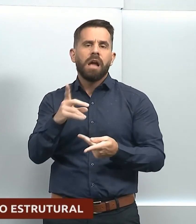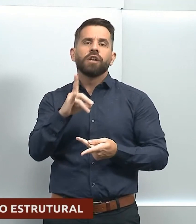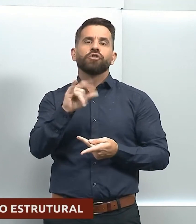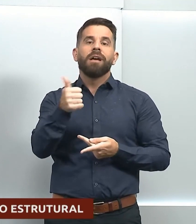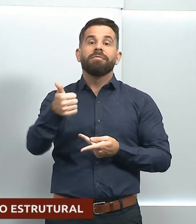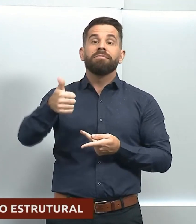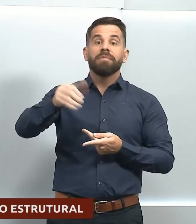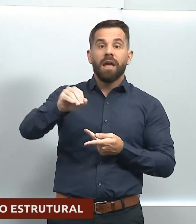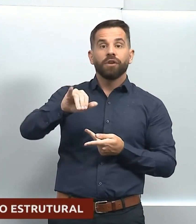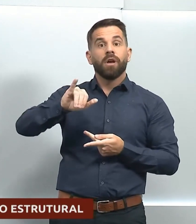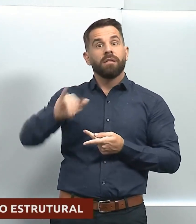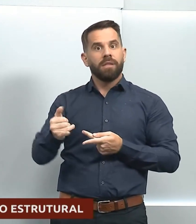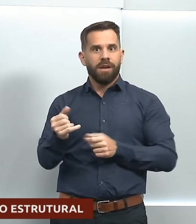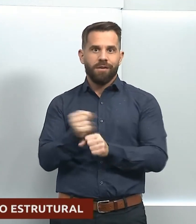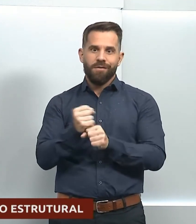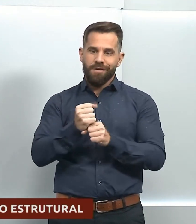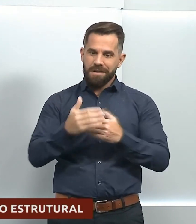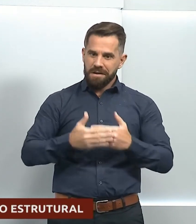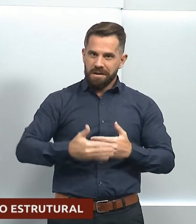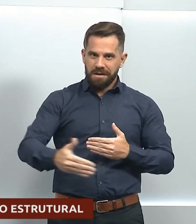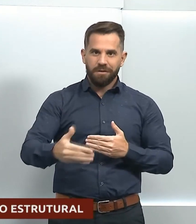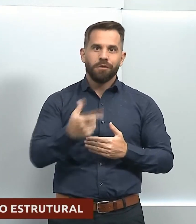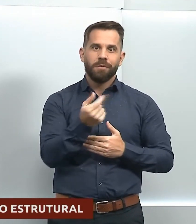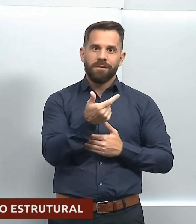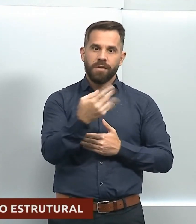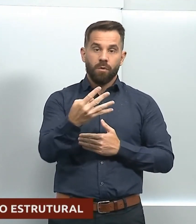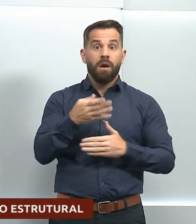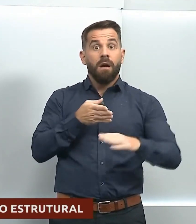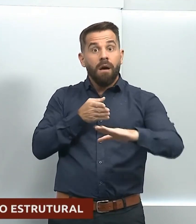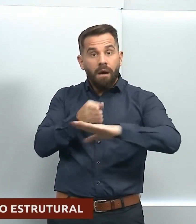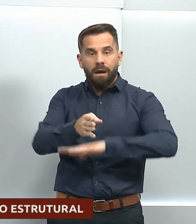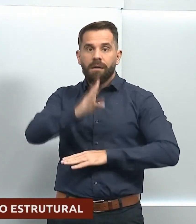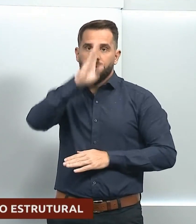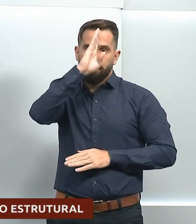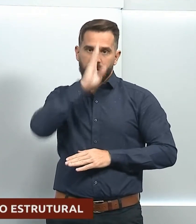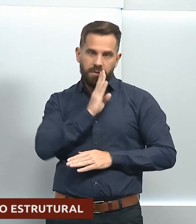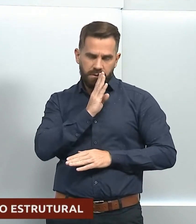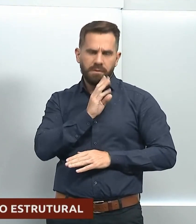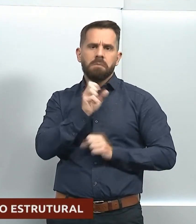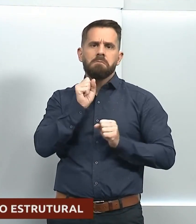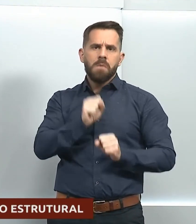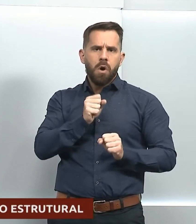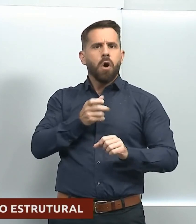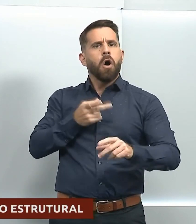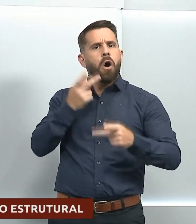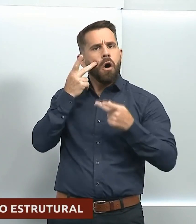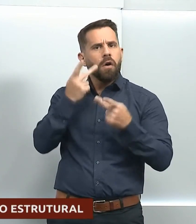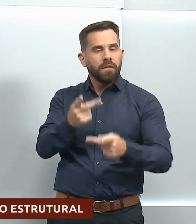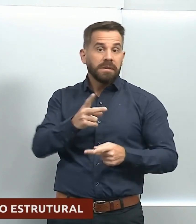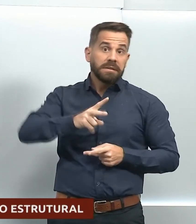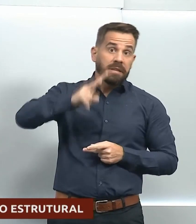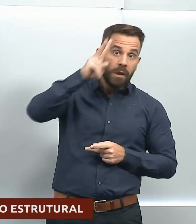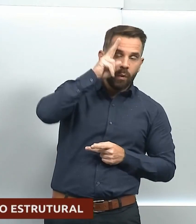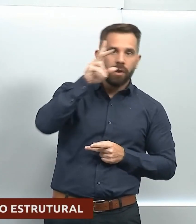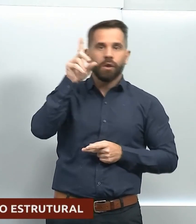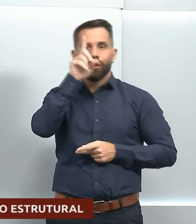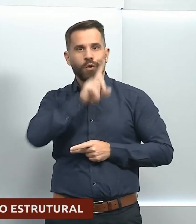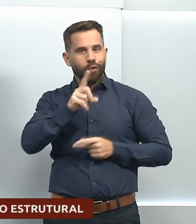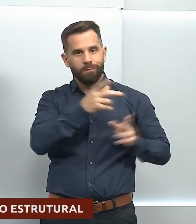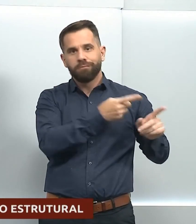de 2024. A entrada é gratuita e o local recebe visitantes de segunda-feira a domingo. Fazer a gente